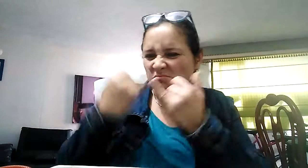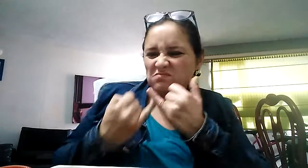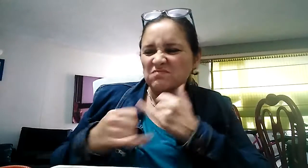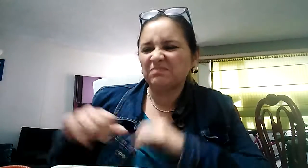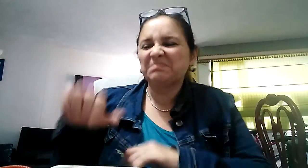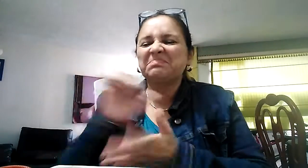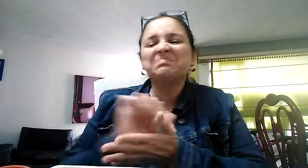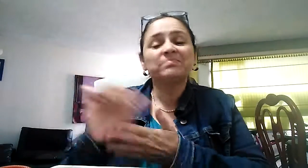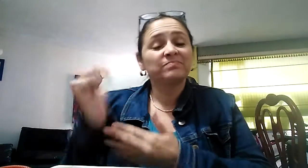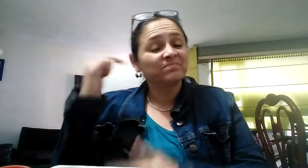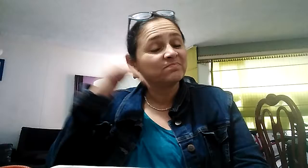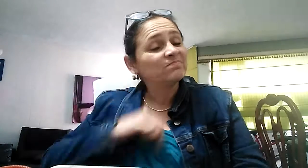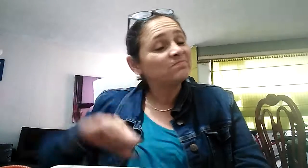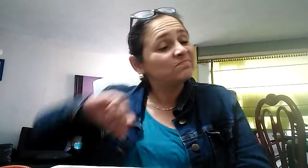favorita! ¡Basta, chicos!